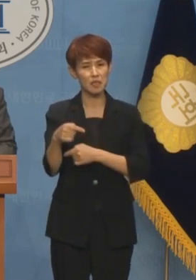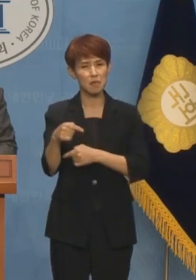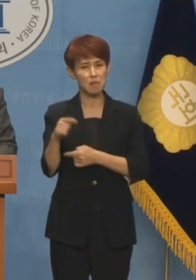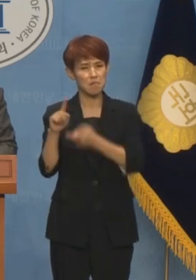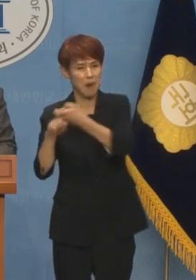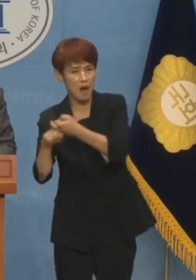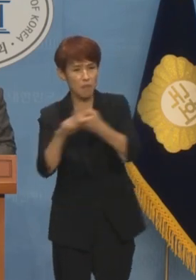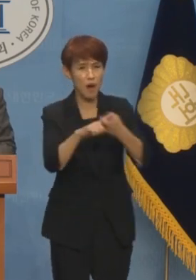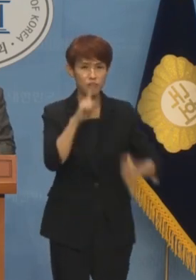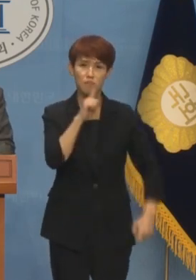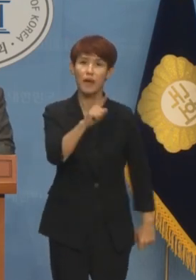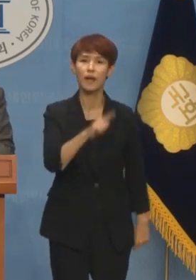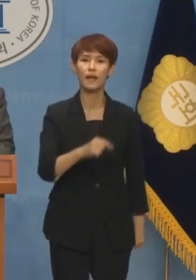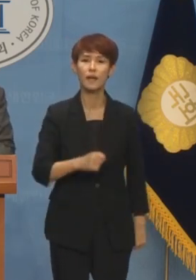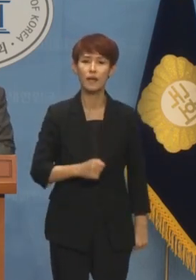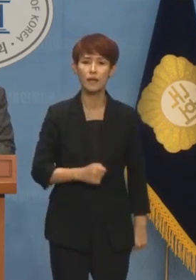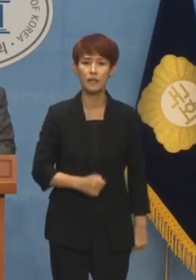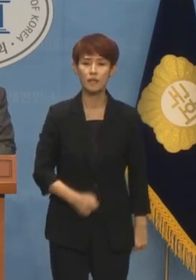편파적 운운하는 것입니까?